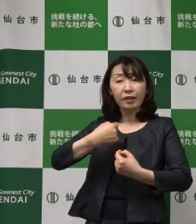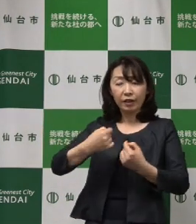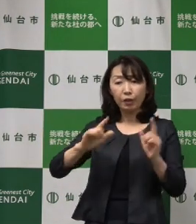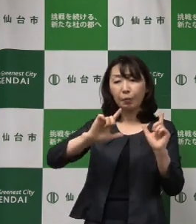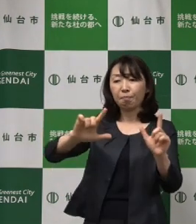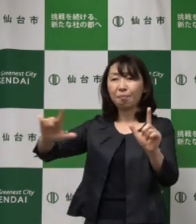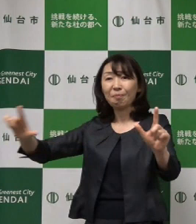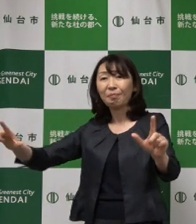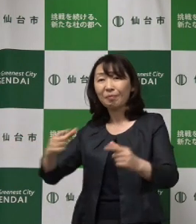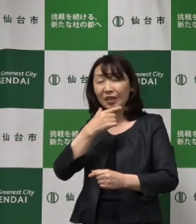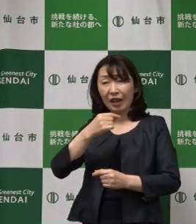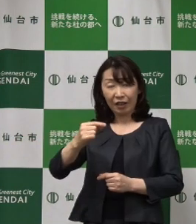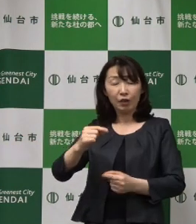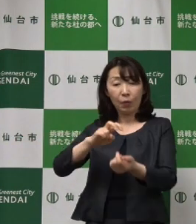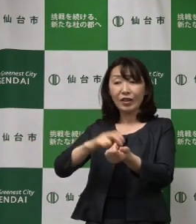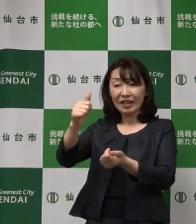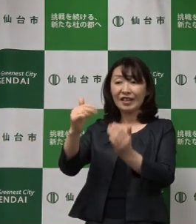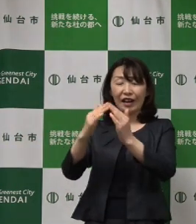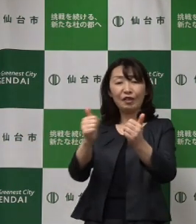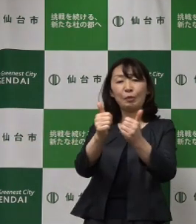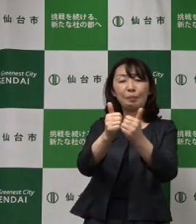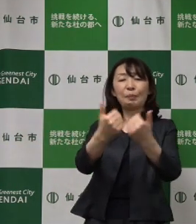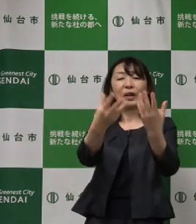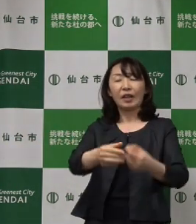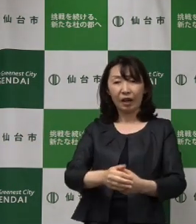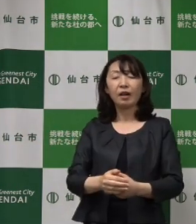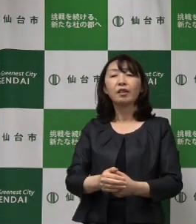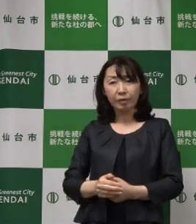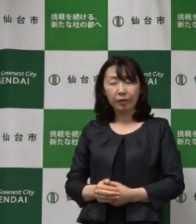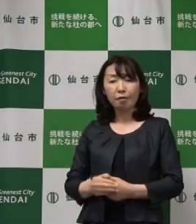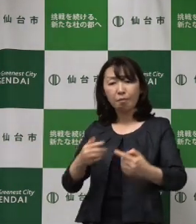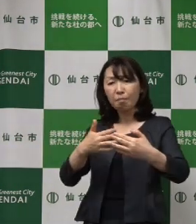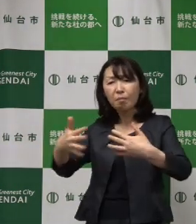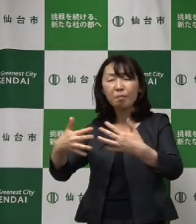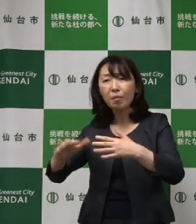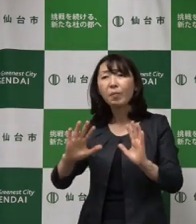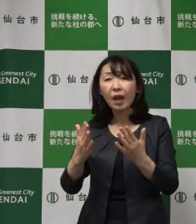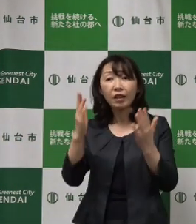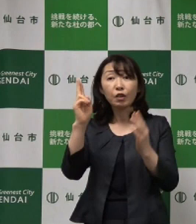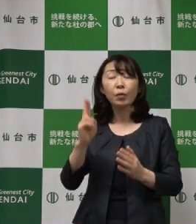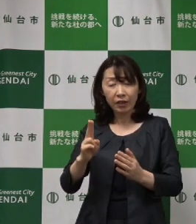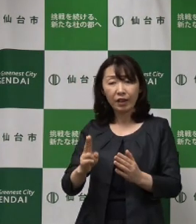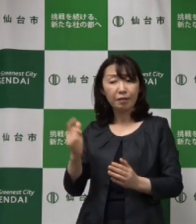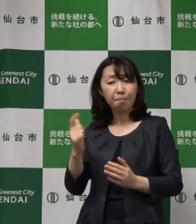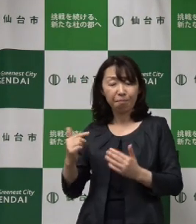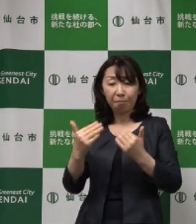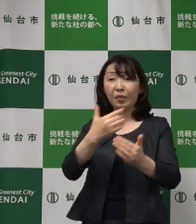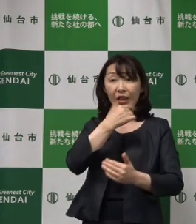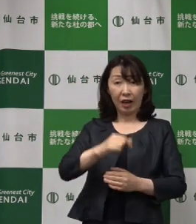会さんと、協議してきました。その後もそういうことないように、徹底していきたいなと思います。